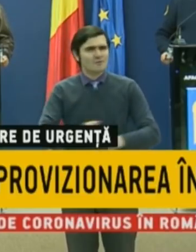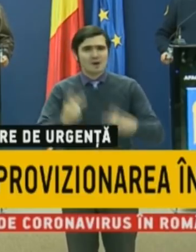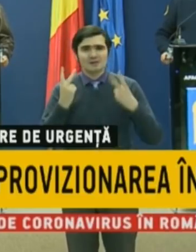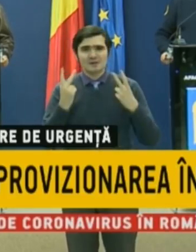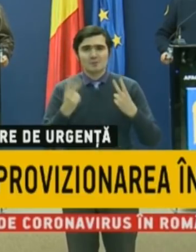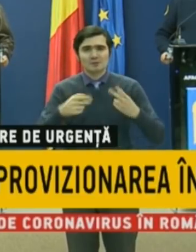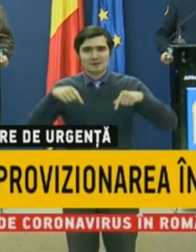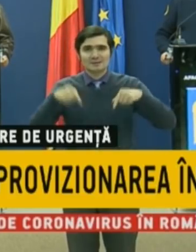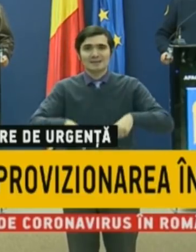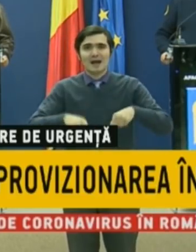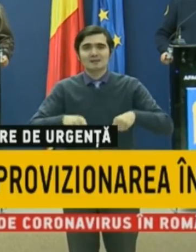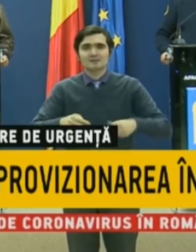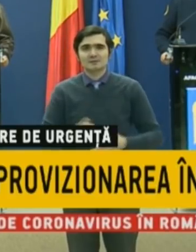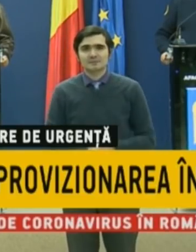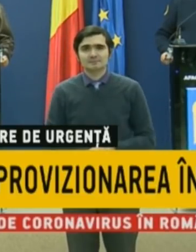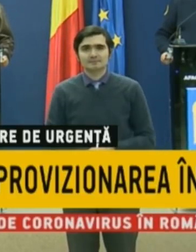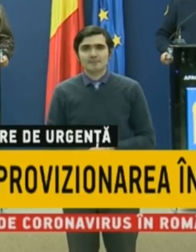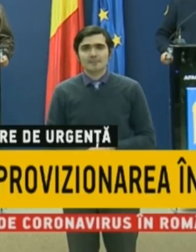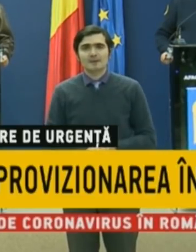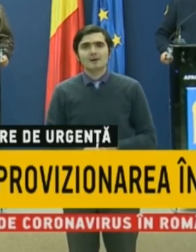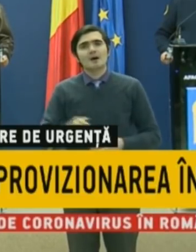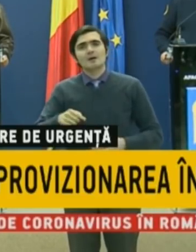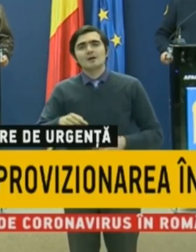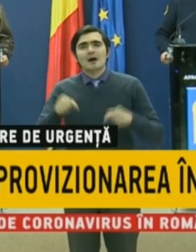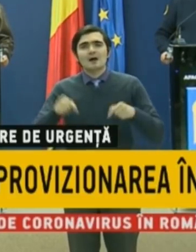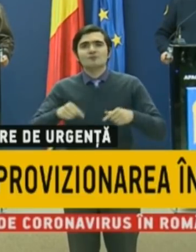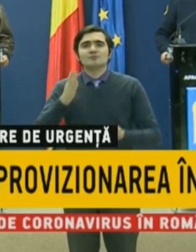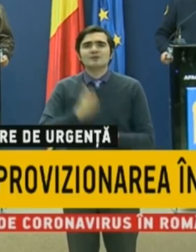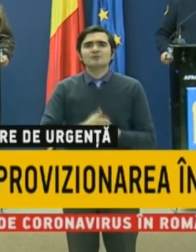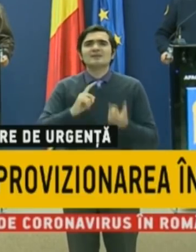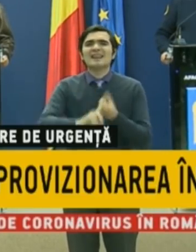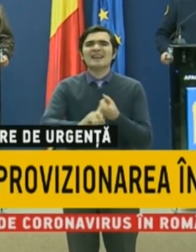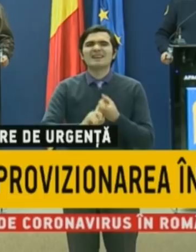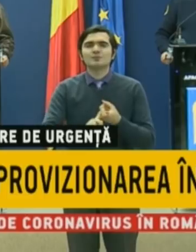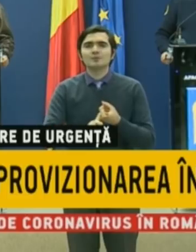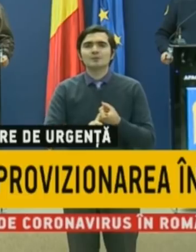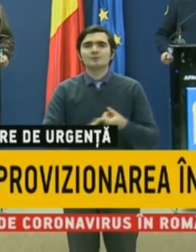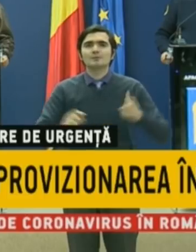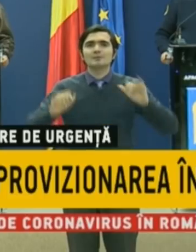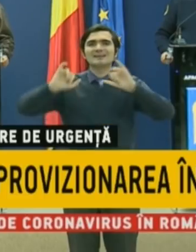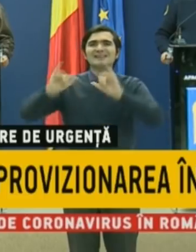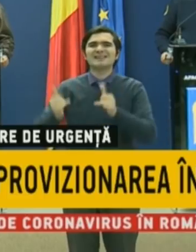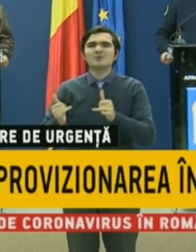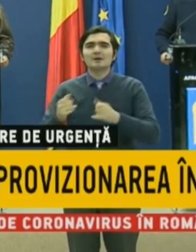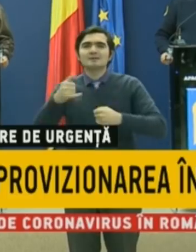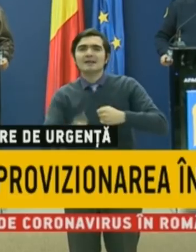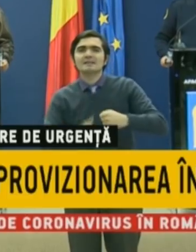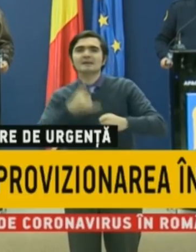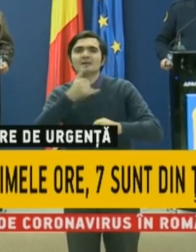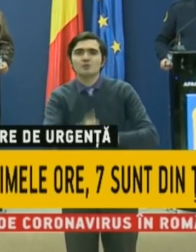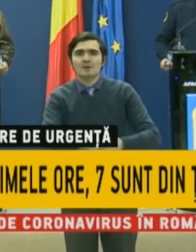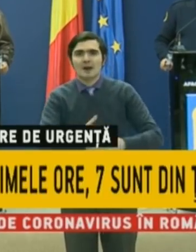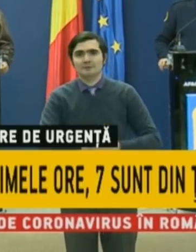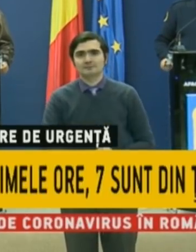importantă astăzi a fost cu privire la situația internațională.